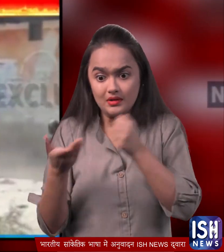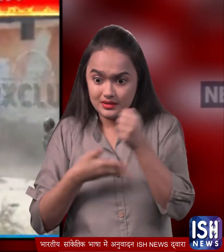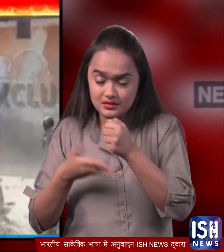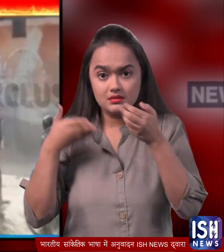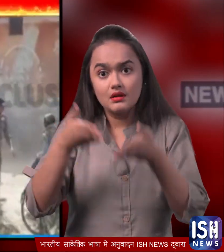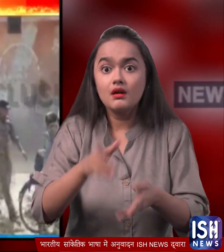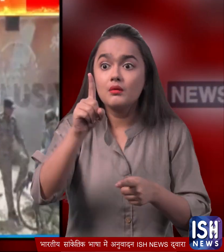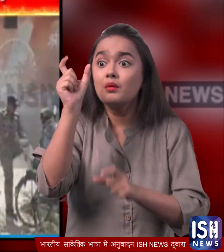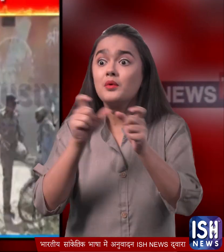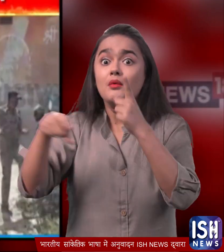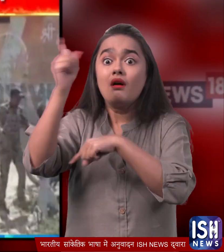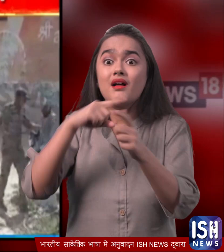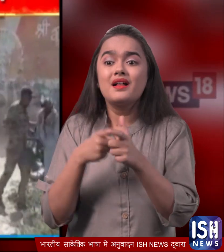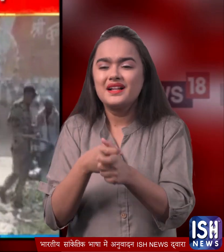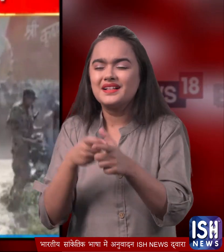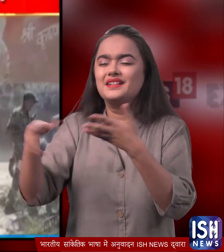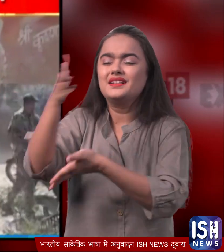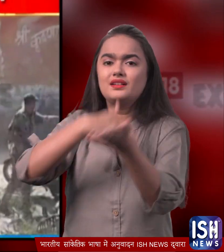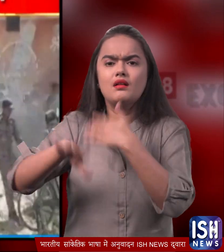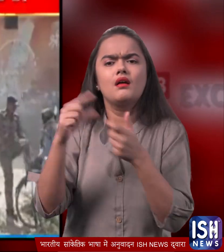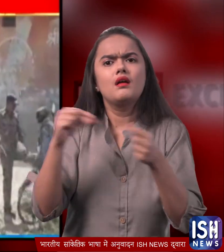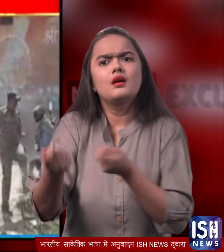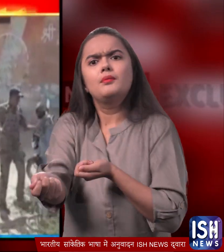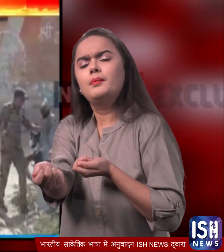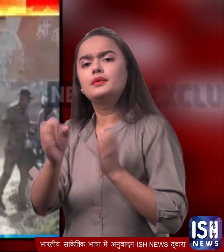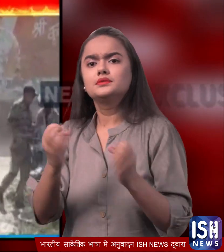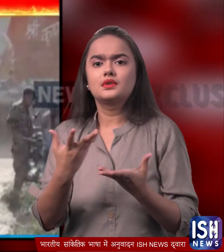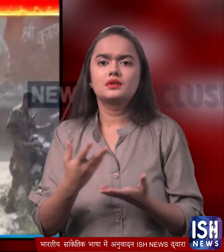पहुंचे किसानों पर सुरक्षा बल के जवान लाठियां बरसाते नजर आए।